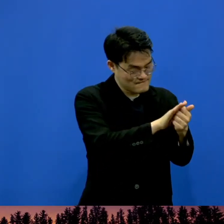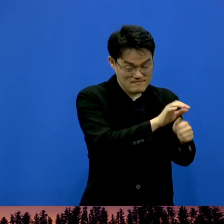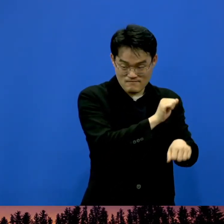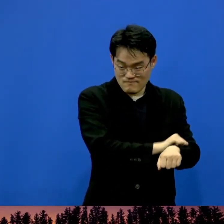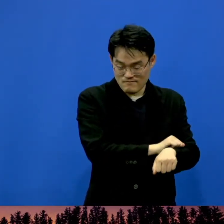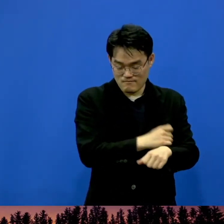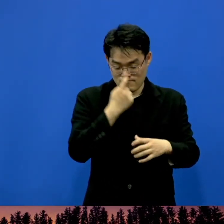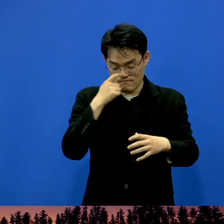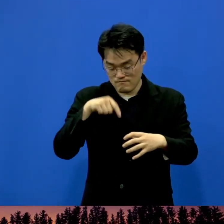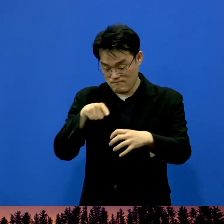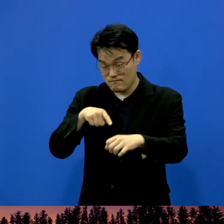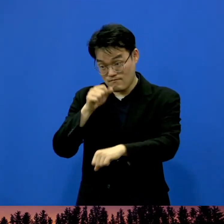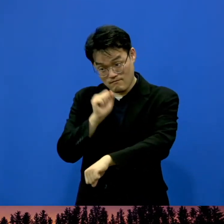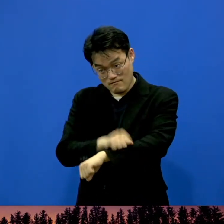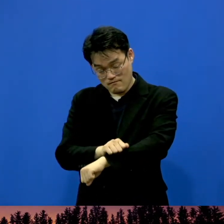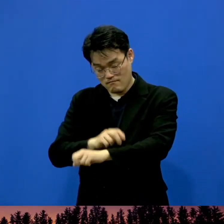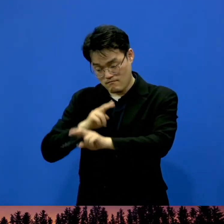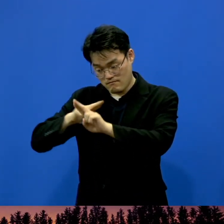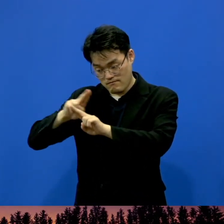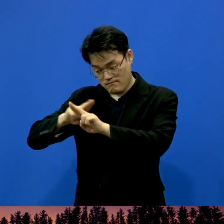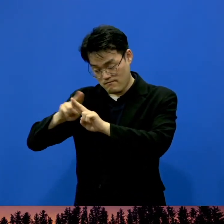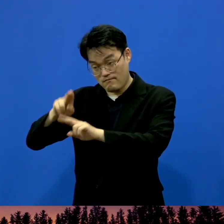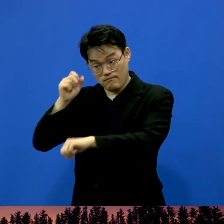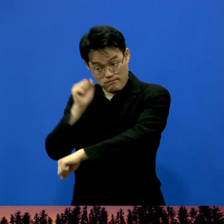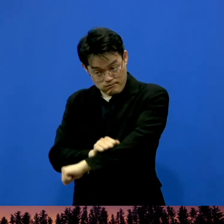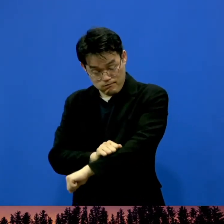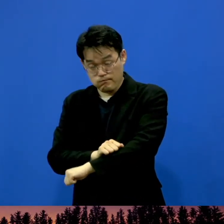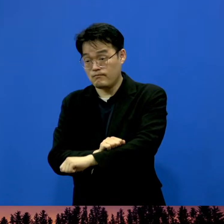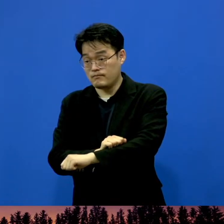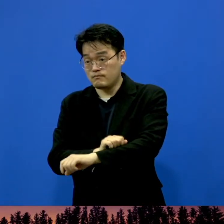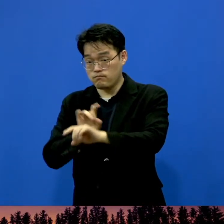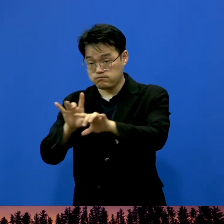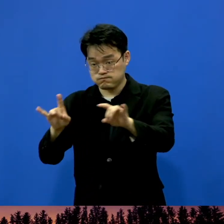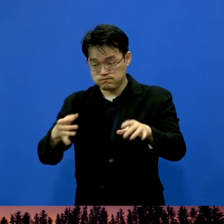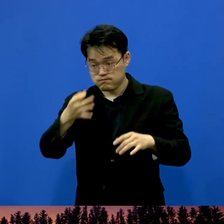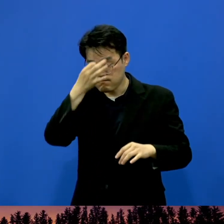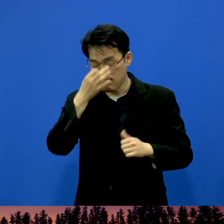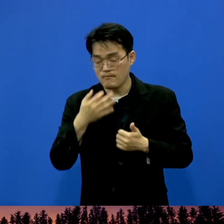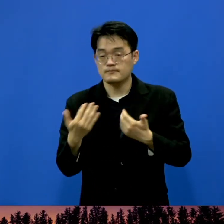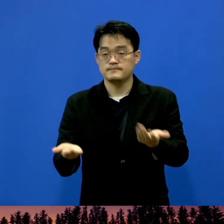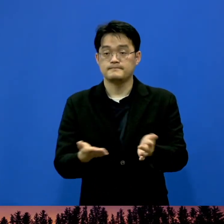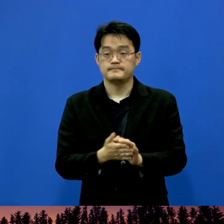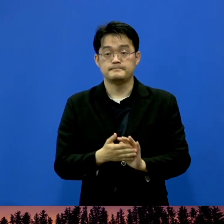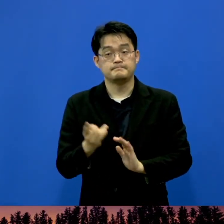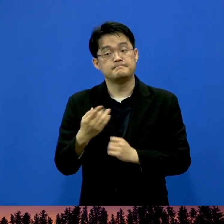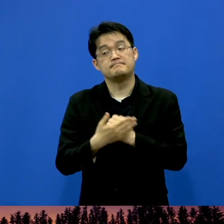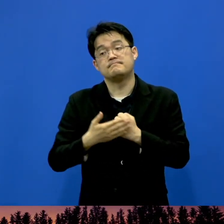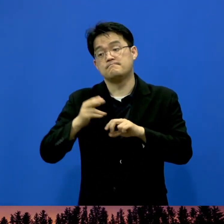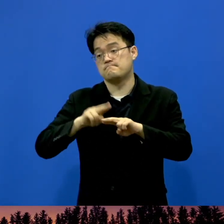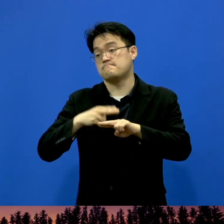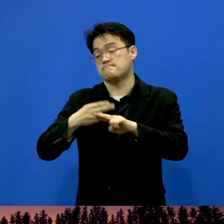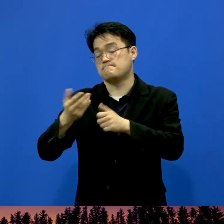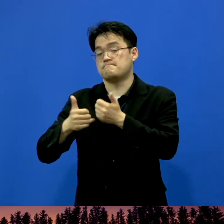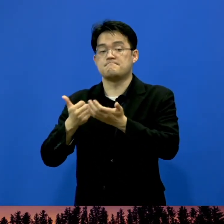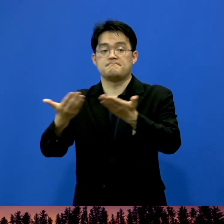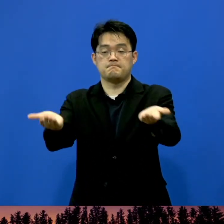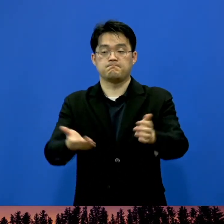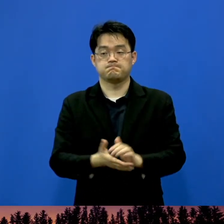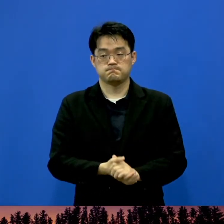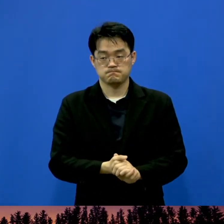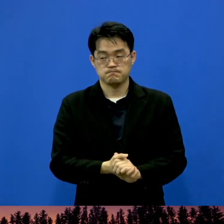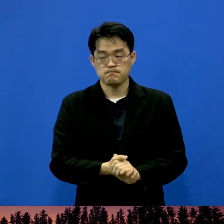잘 탄다, 미용을 잘한다, 다 여러분 그것은 어떤 재능이 있고 그 은사가 있는 겁니다. 탤런트가 있는 거예요. 탤런트.